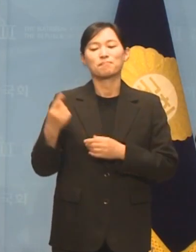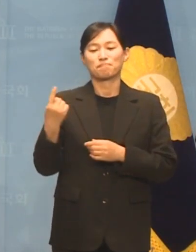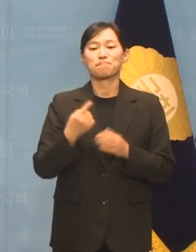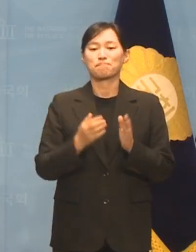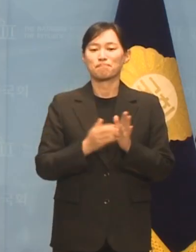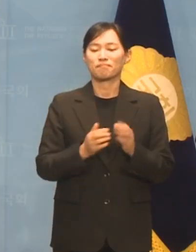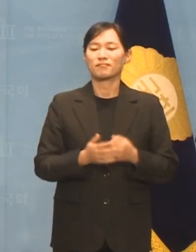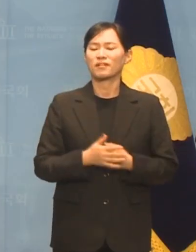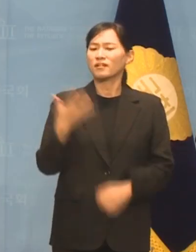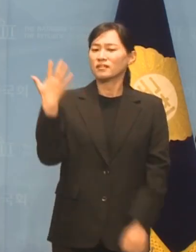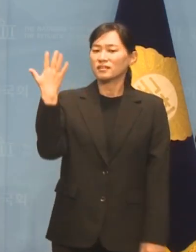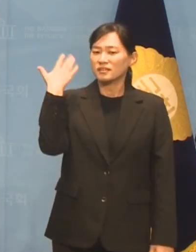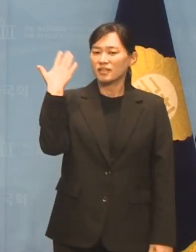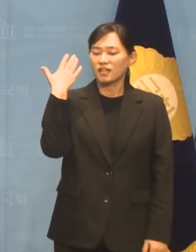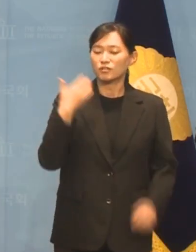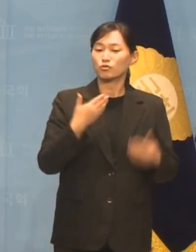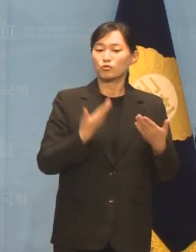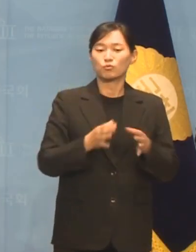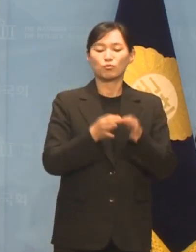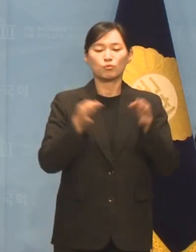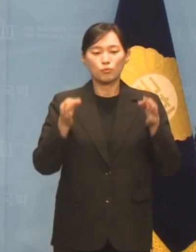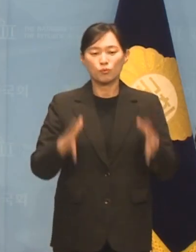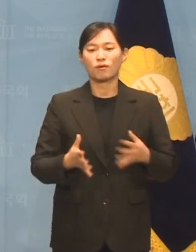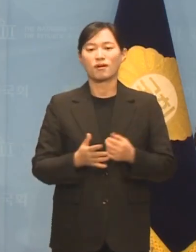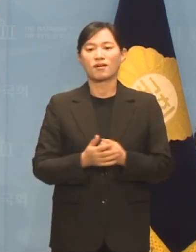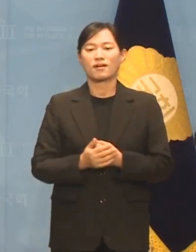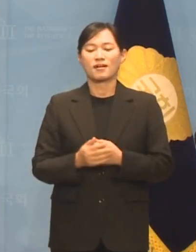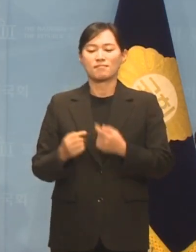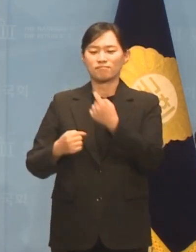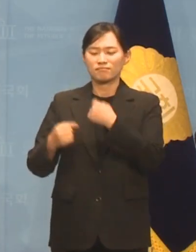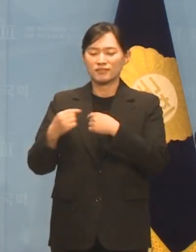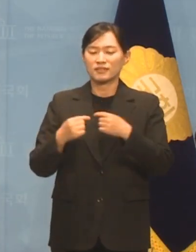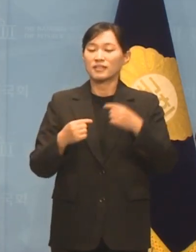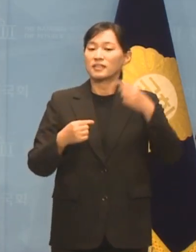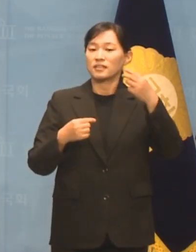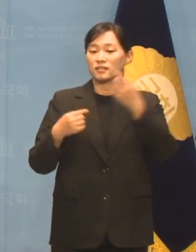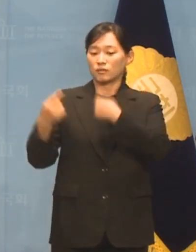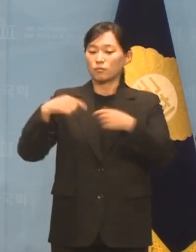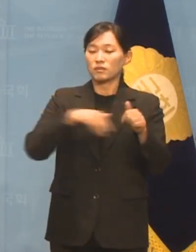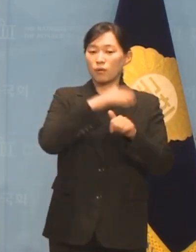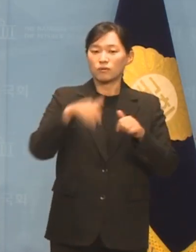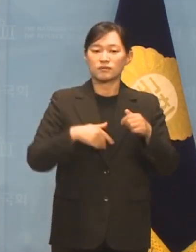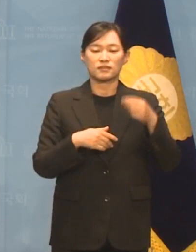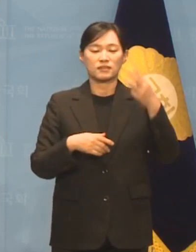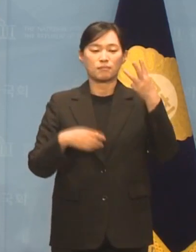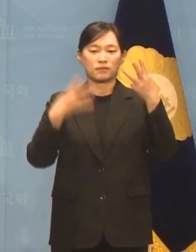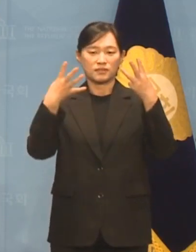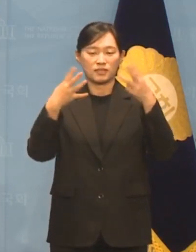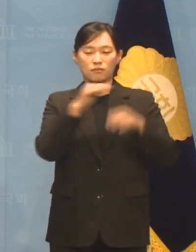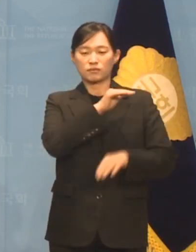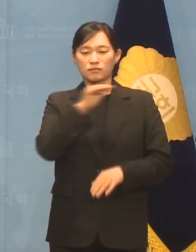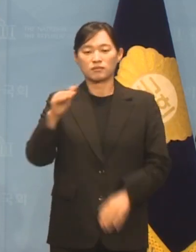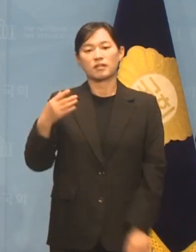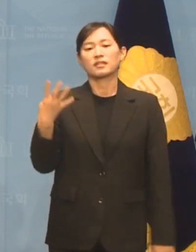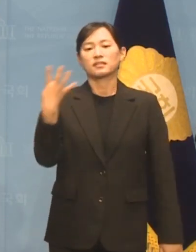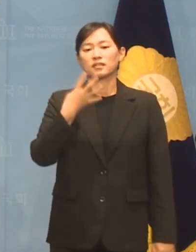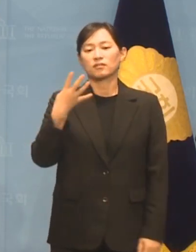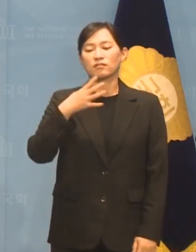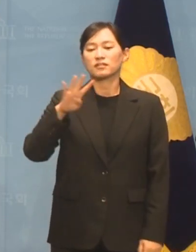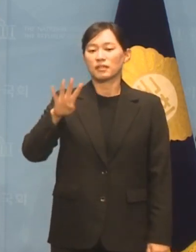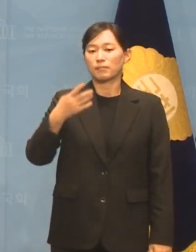참석하셨습니다. 지난 연휴간 민주파출소 현황은 3월 4일 9시 기준으로